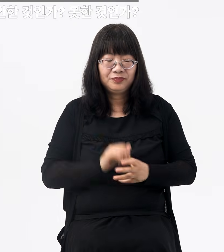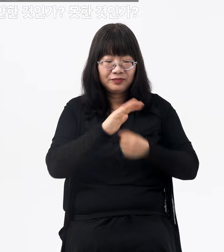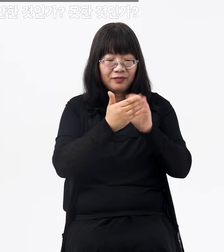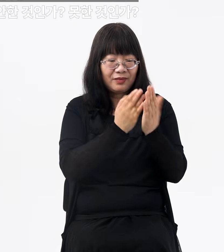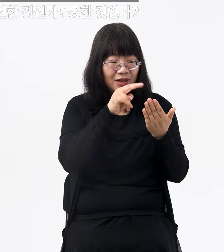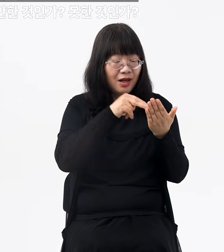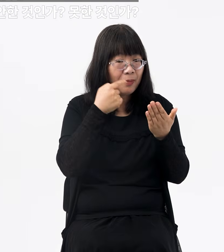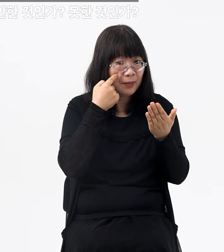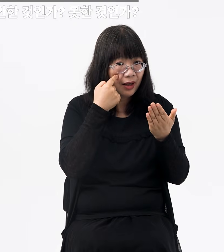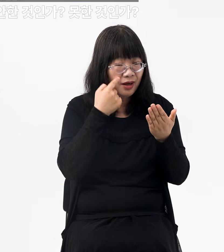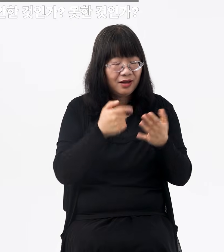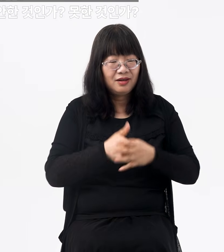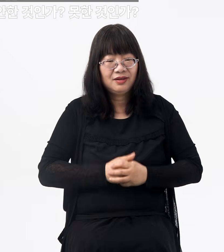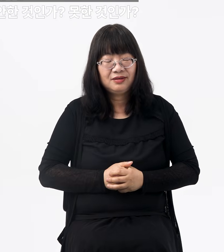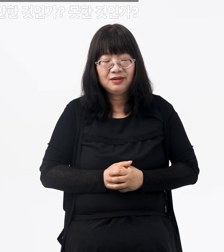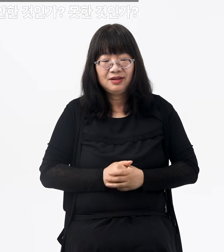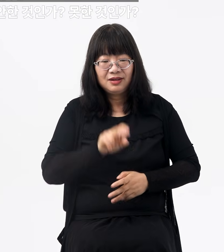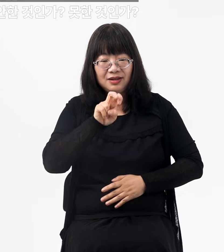이제